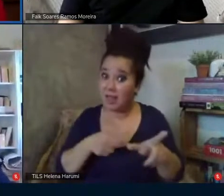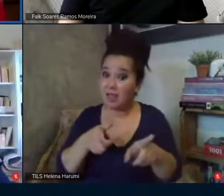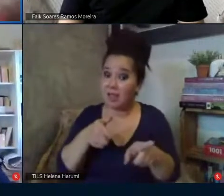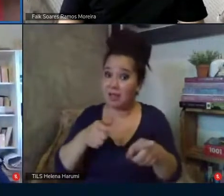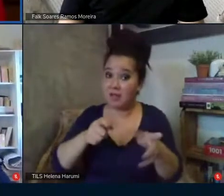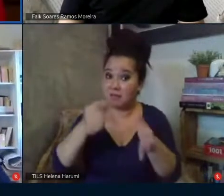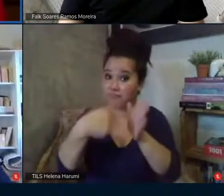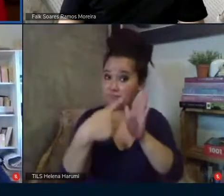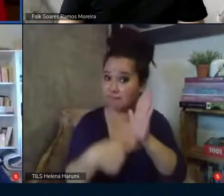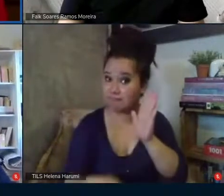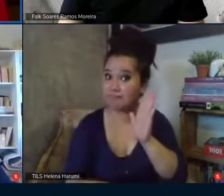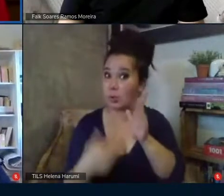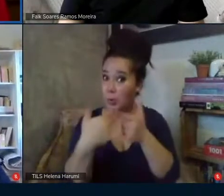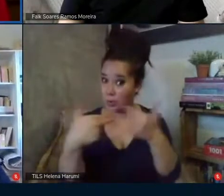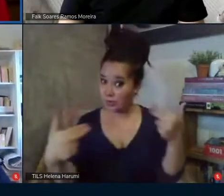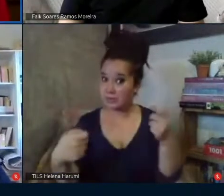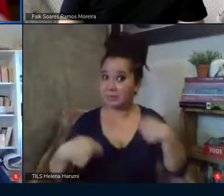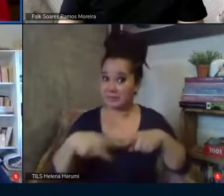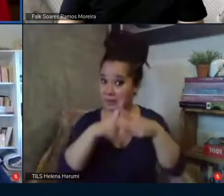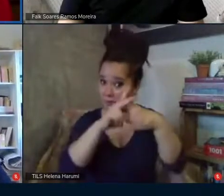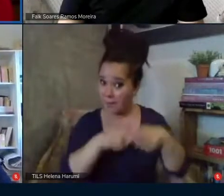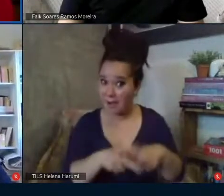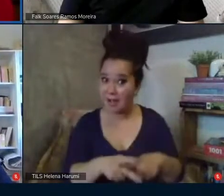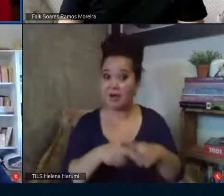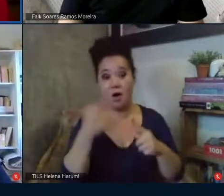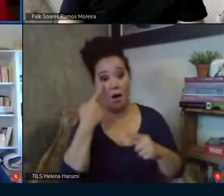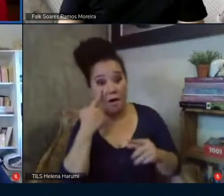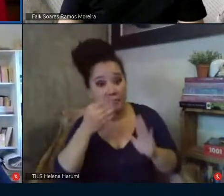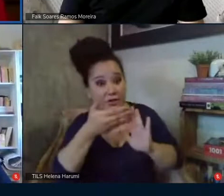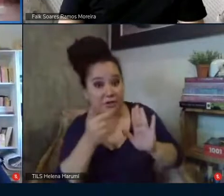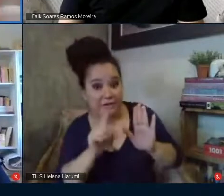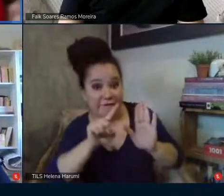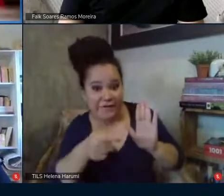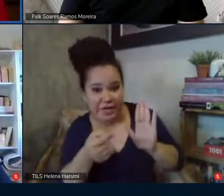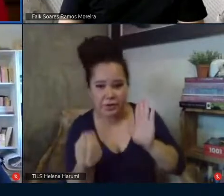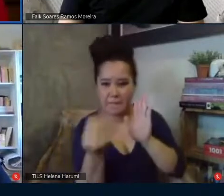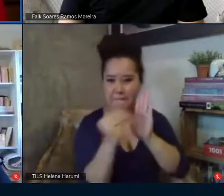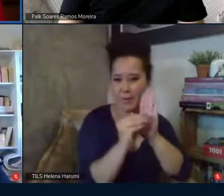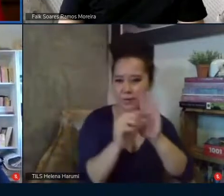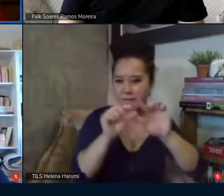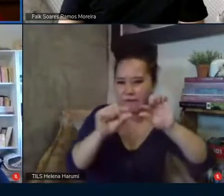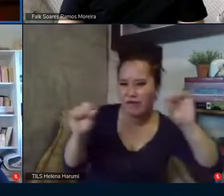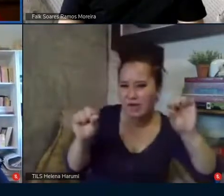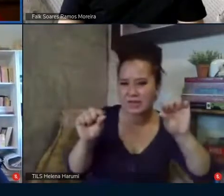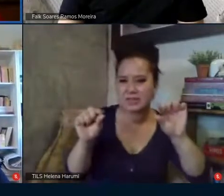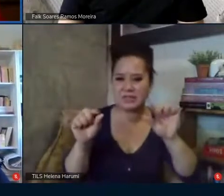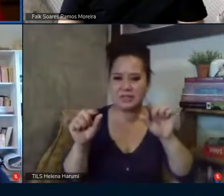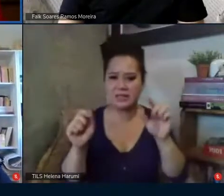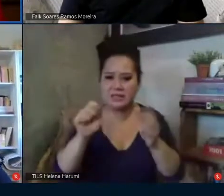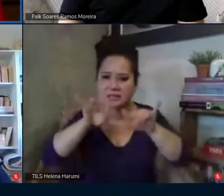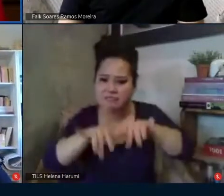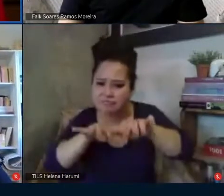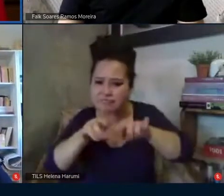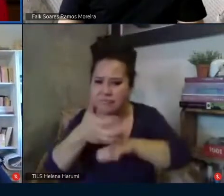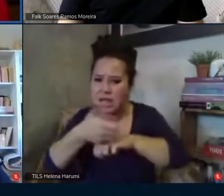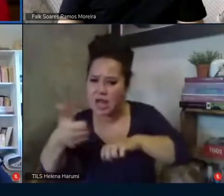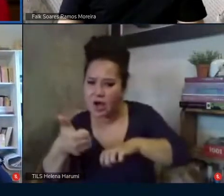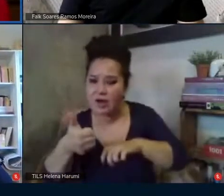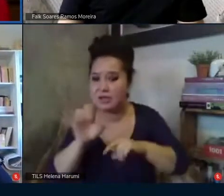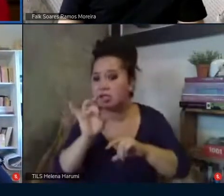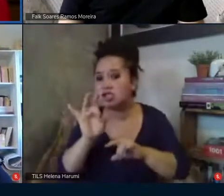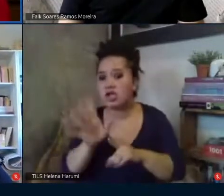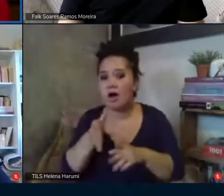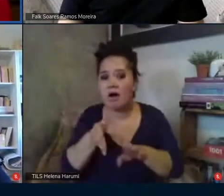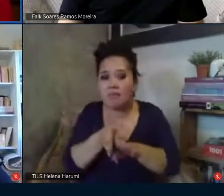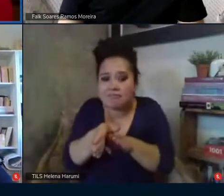a suplente que não está aí, todos nós queremos, tira isso, tira essa vírgula, põe essa frase, escreve isso aqui, melhora, para melhorar o